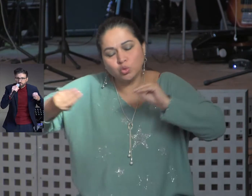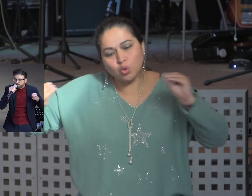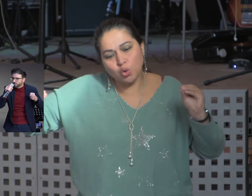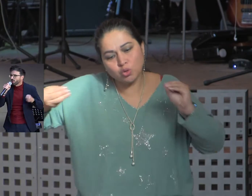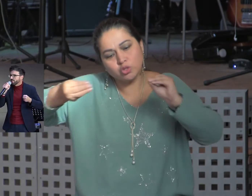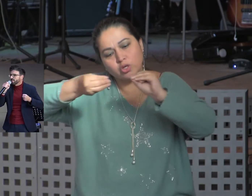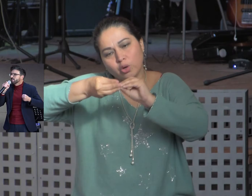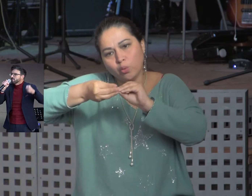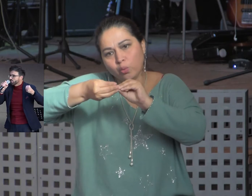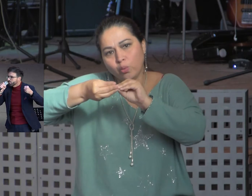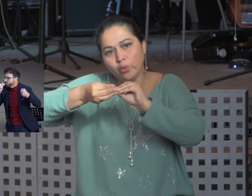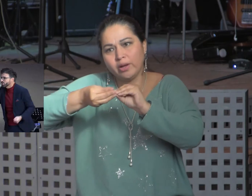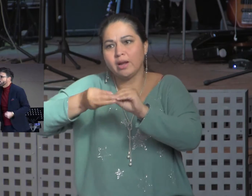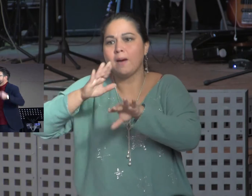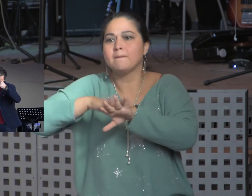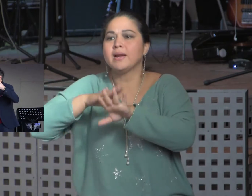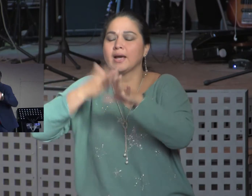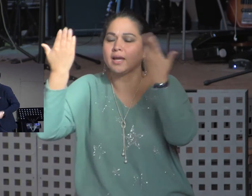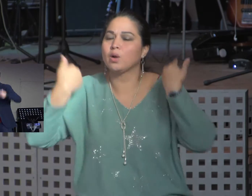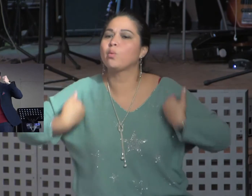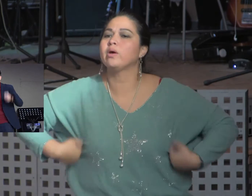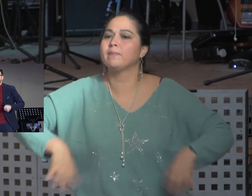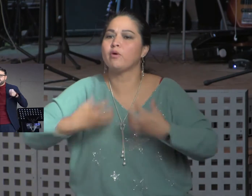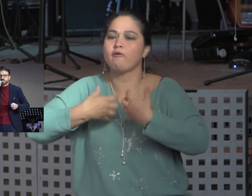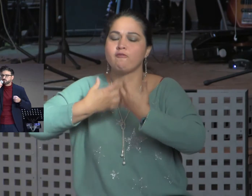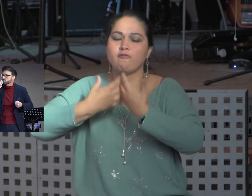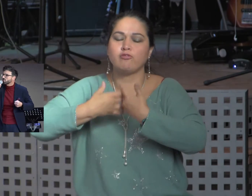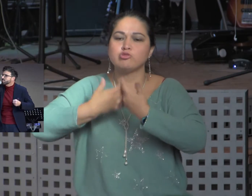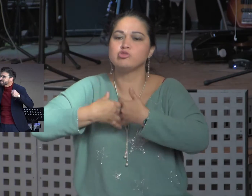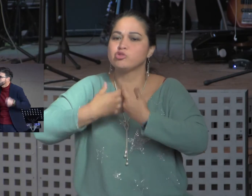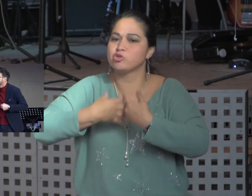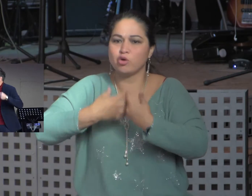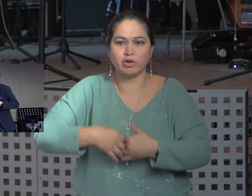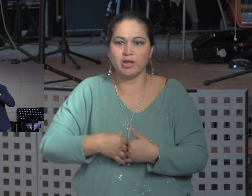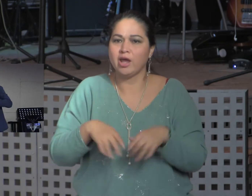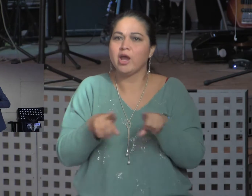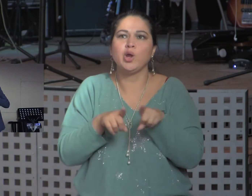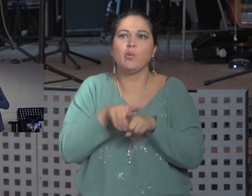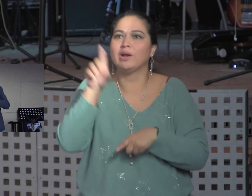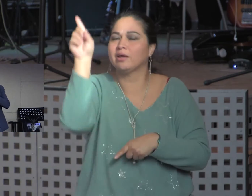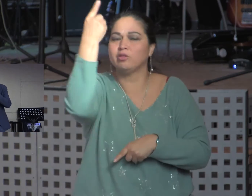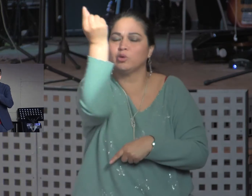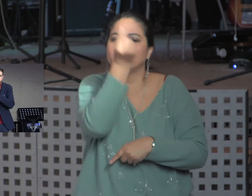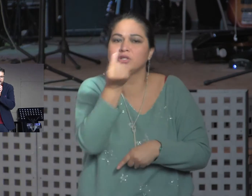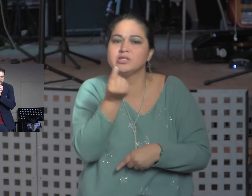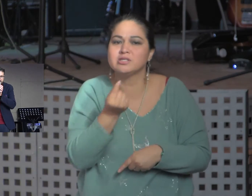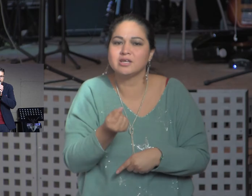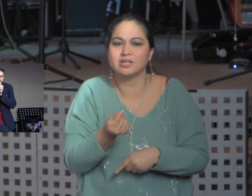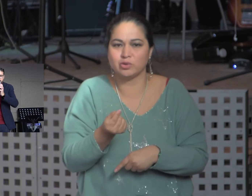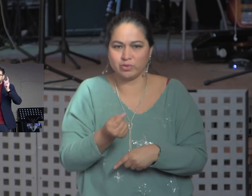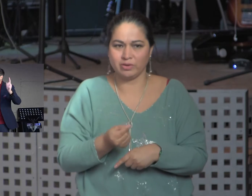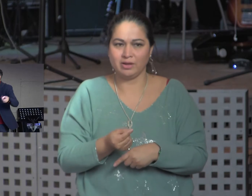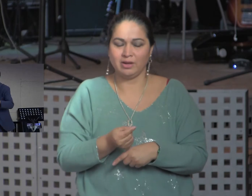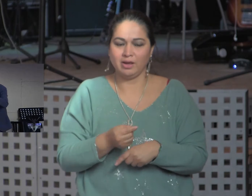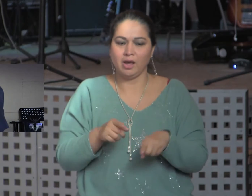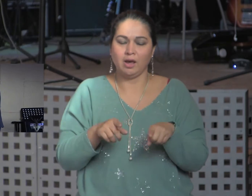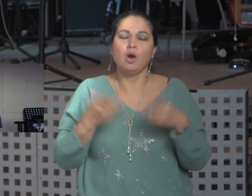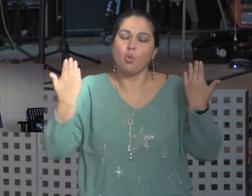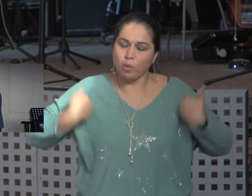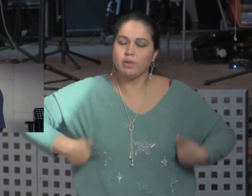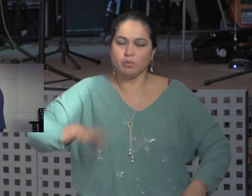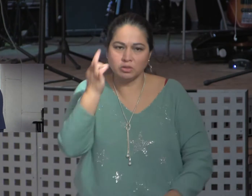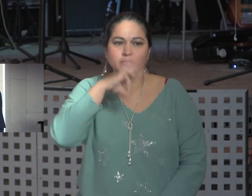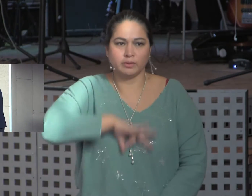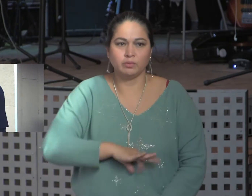cuerpo funcione y funcione conforme Cristo Jesús lo diseñó. Y hablo de cuerpo espiritual. Y tú,